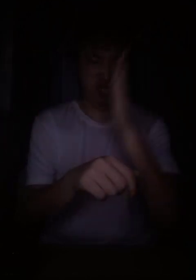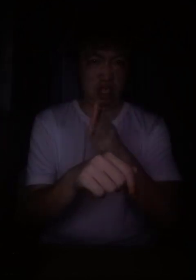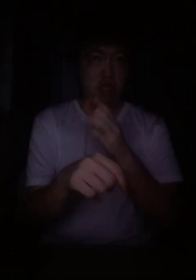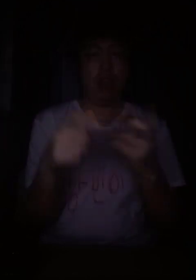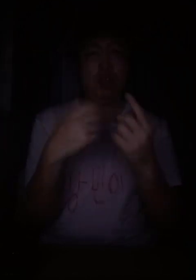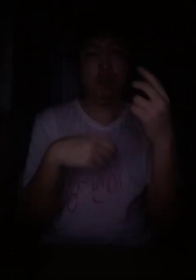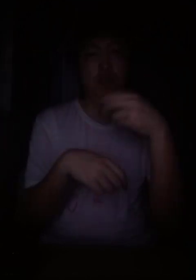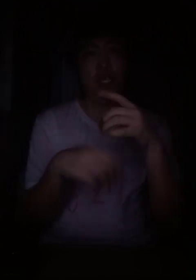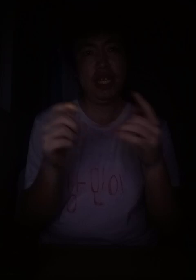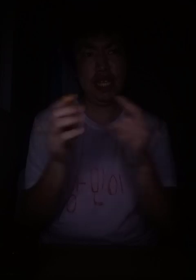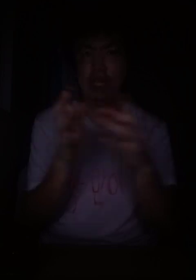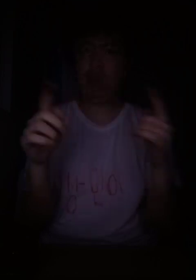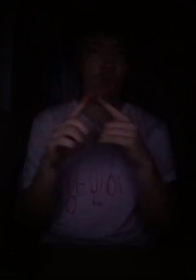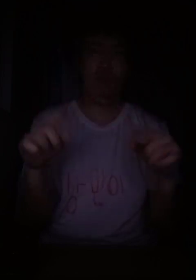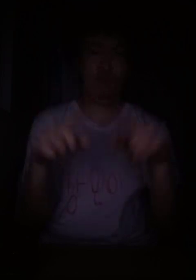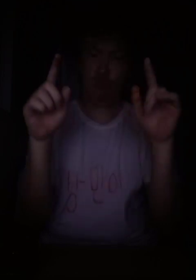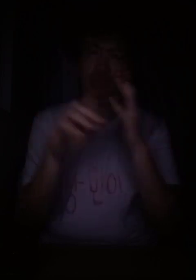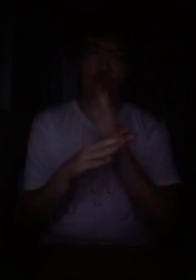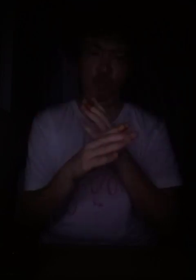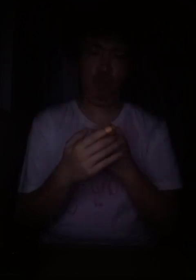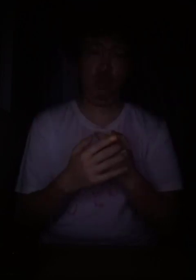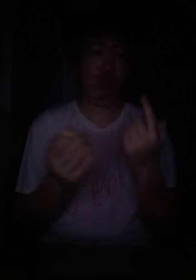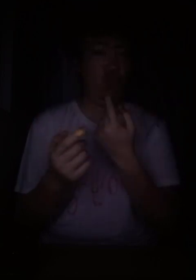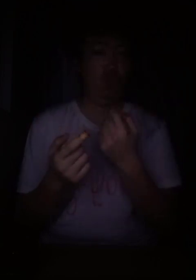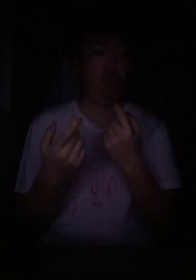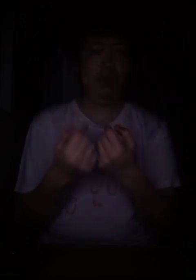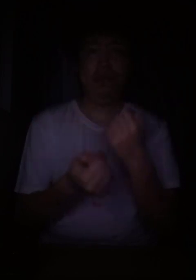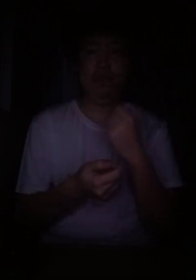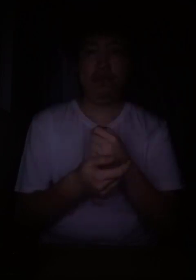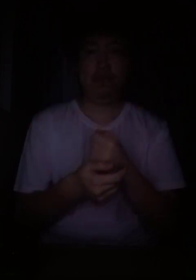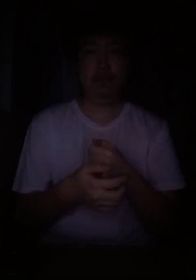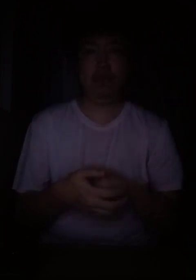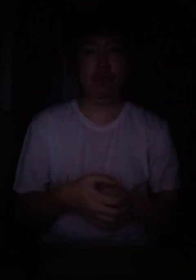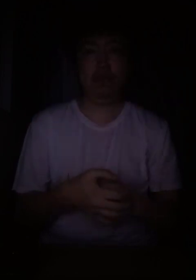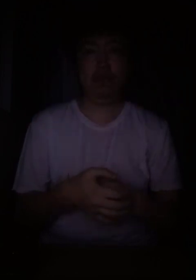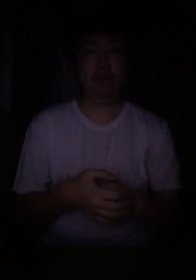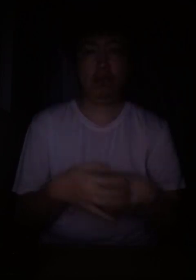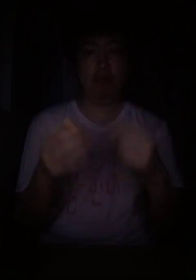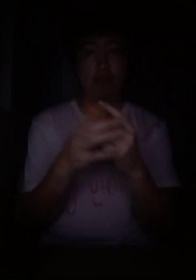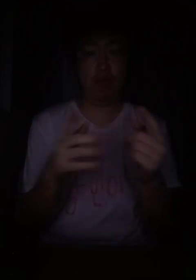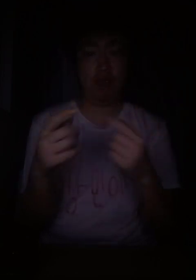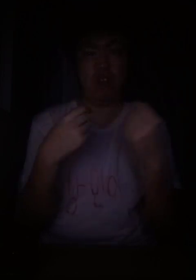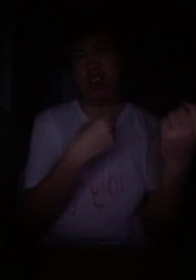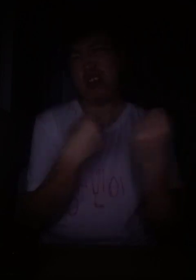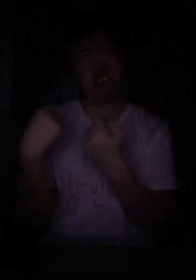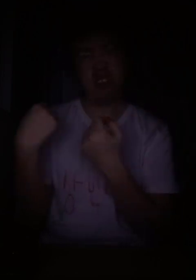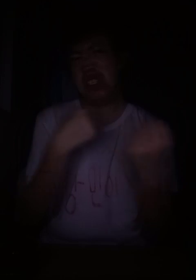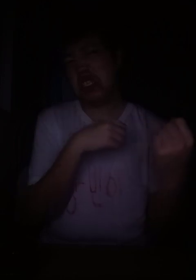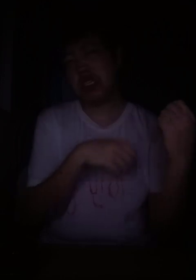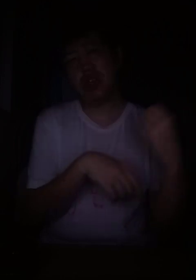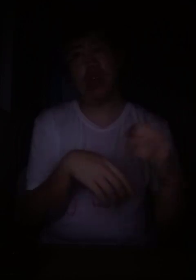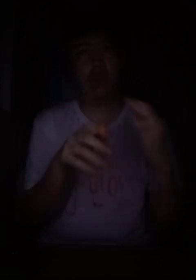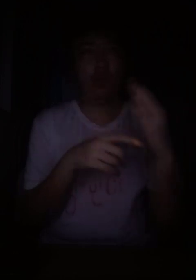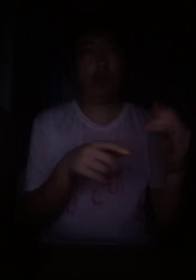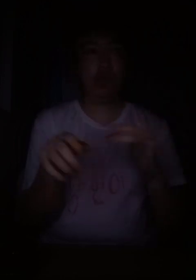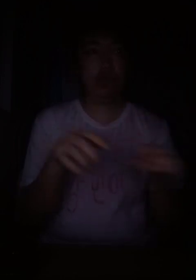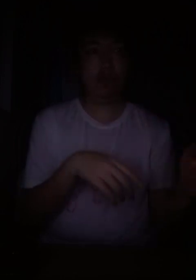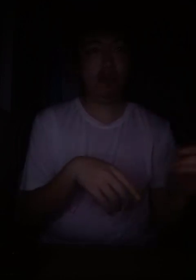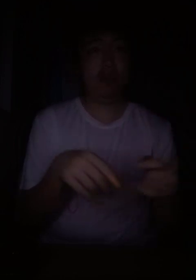동안 일어날 수가 없습니다. 자, 무슨 일이 생긴 건 아닐까 걱정이 되는데 목줄에 이끌려서 가까스로 걸어 나오지만 한눈에